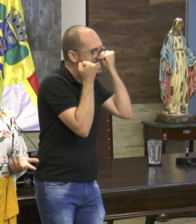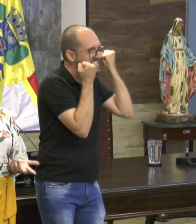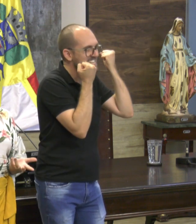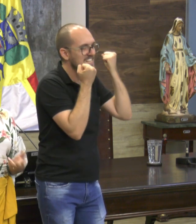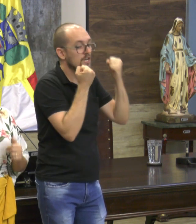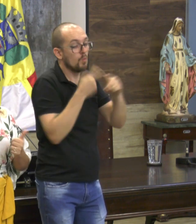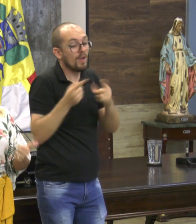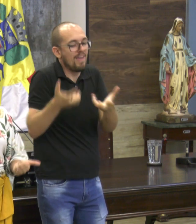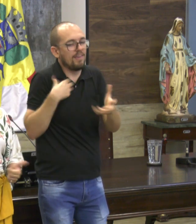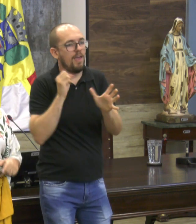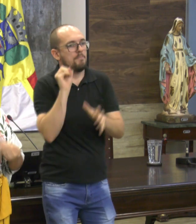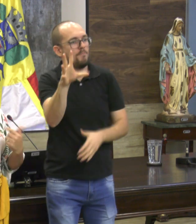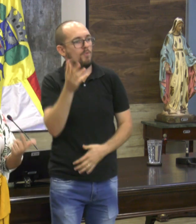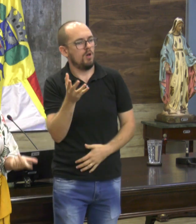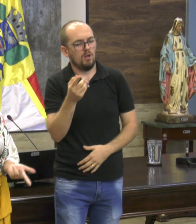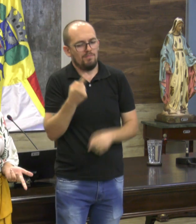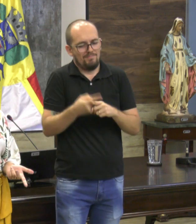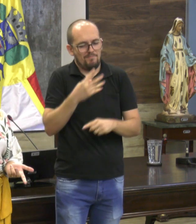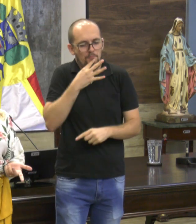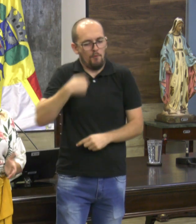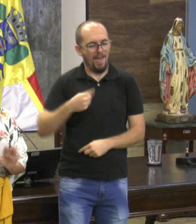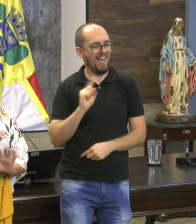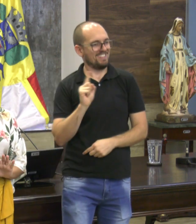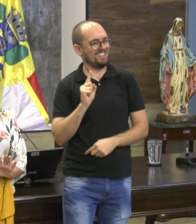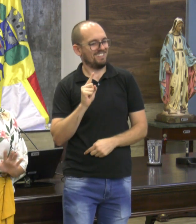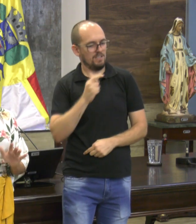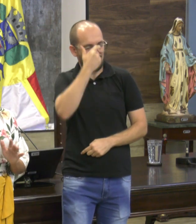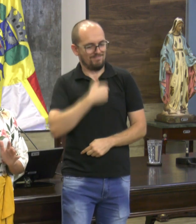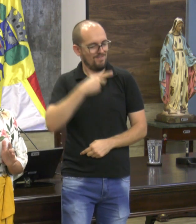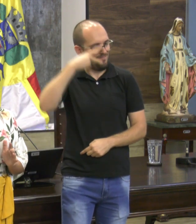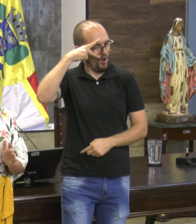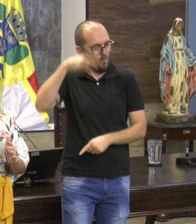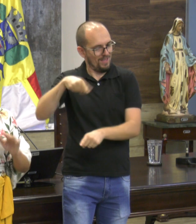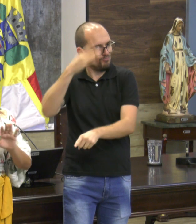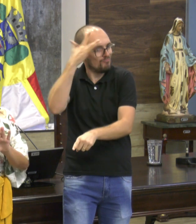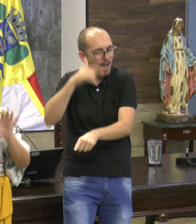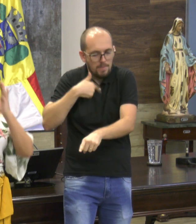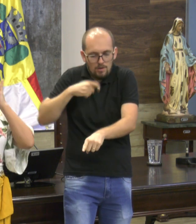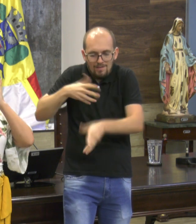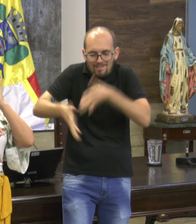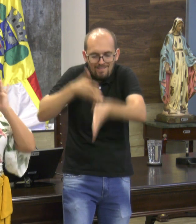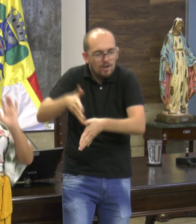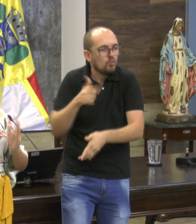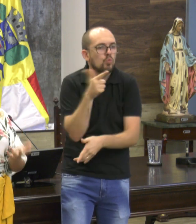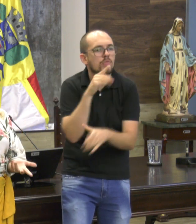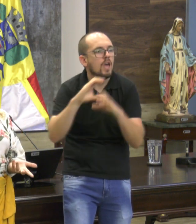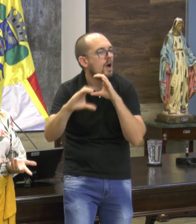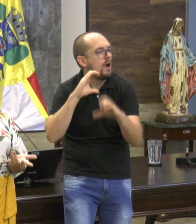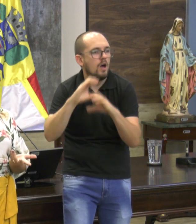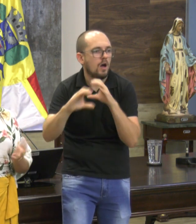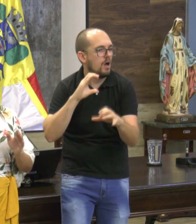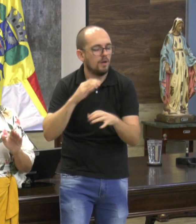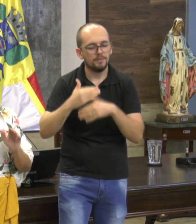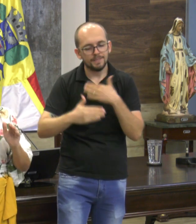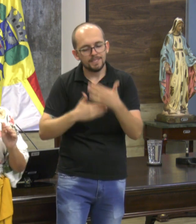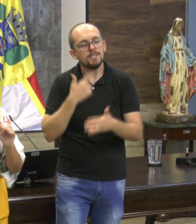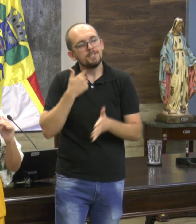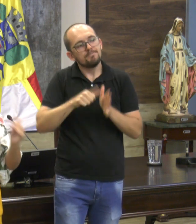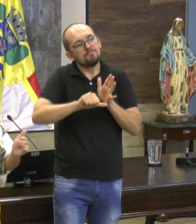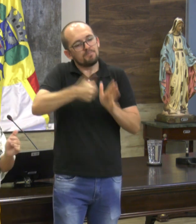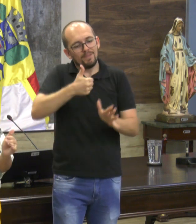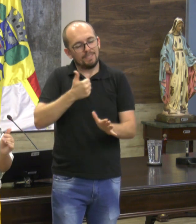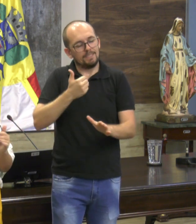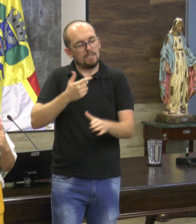não queria ficar na escola. Ele não me conhecia, não sabia quem eu era, enfim. Esse foi o meu encontro com o Gustavo, tá? Então, essa foi